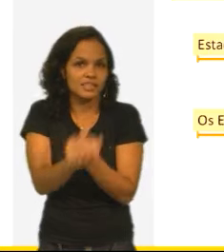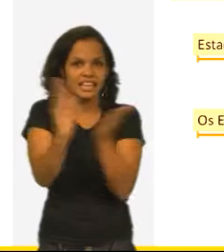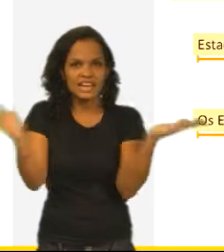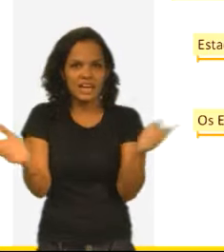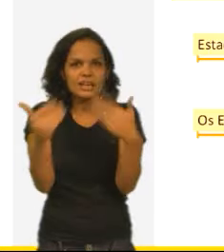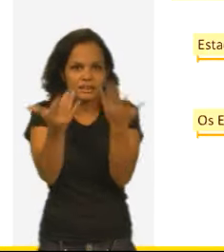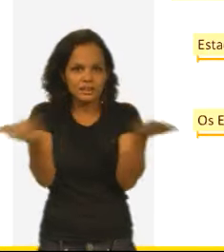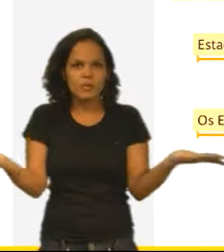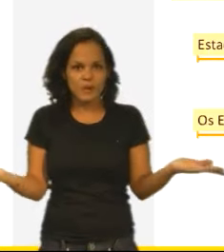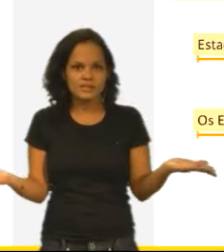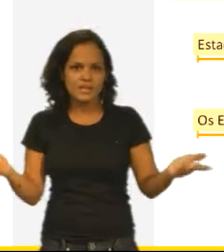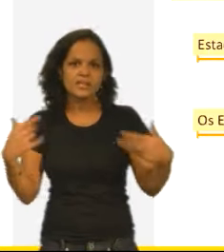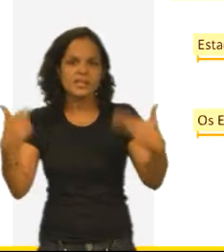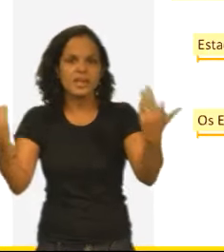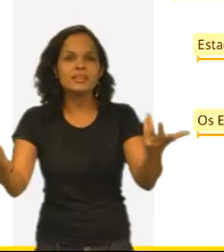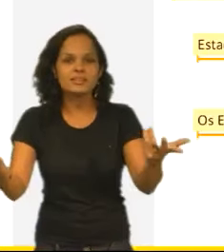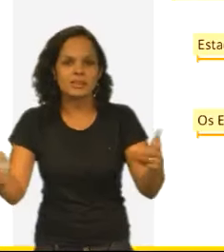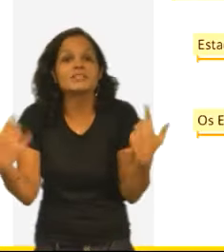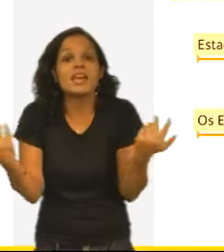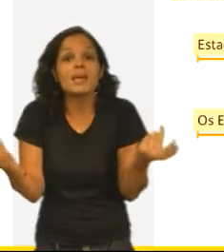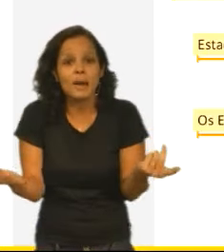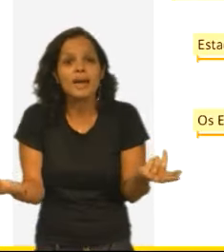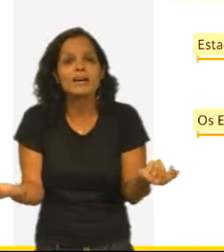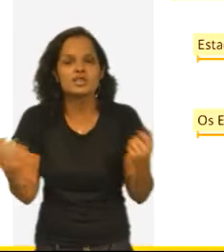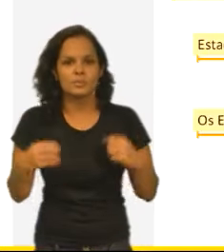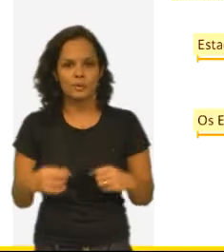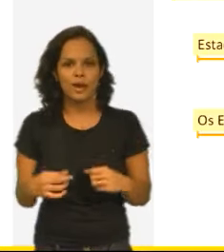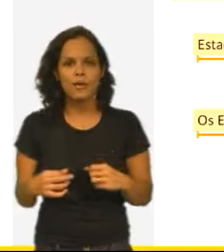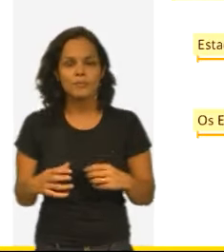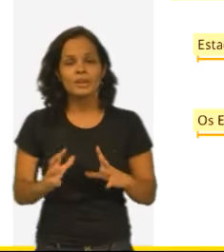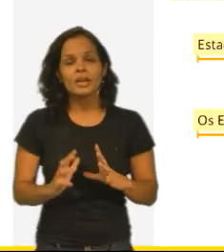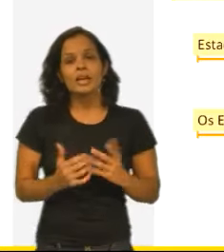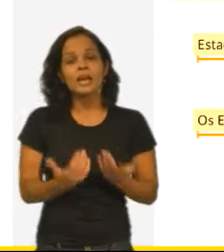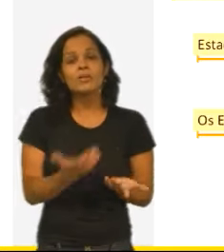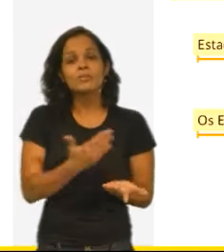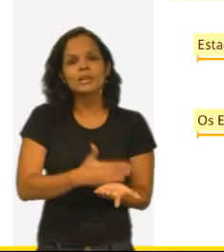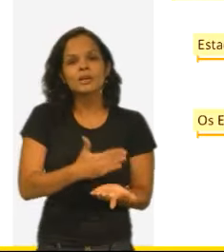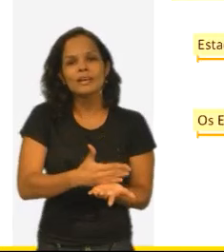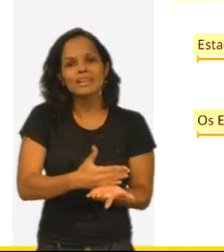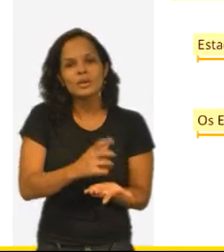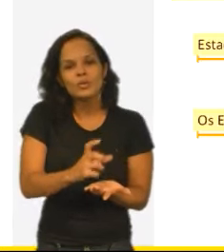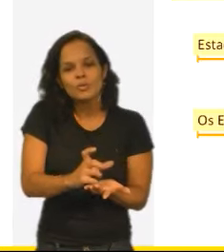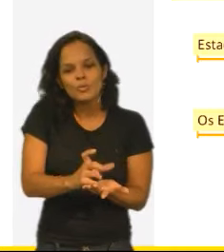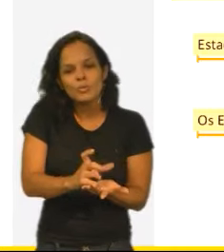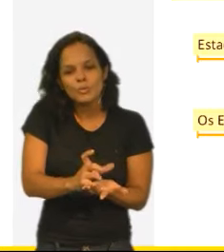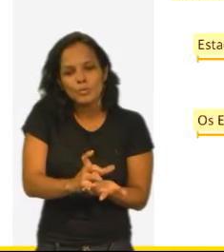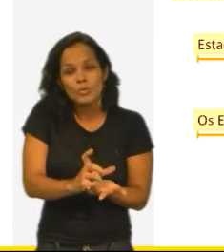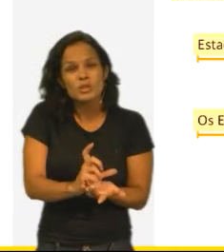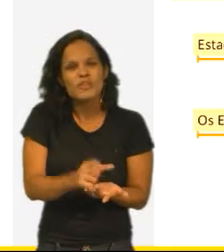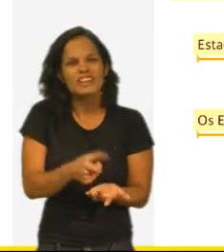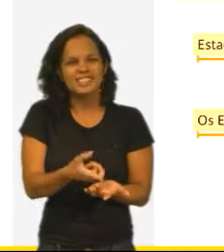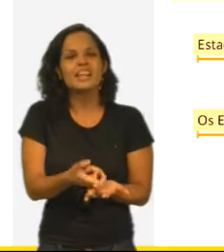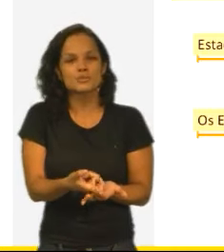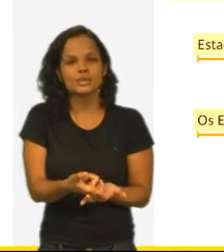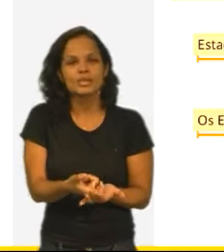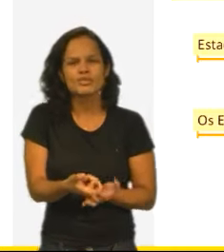ninguém nega que tem um S aí, que é desinência, é marca de plural, eu não tenho aí um... Quando eu falo Estados Unidos,